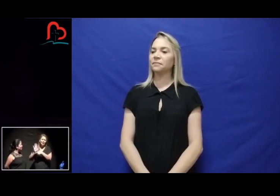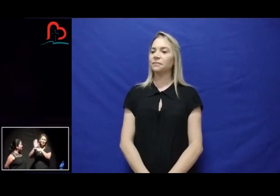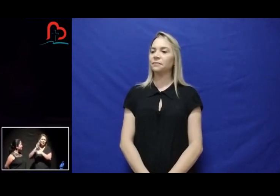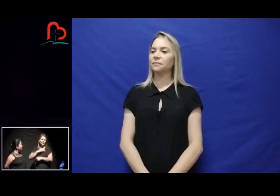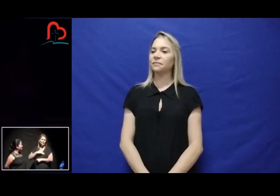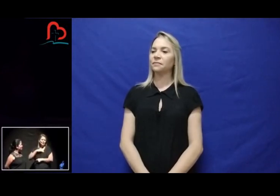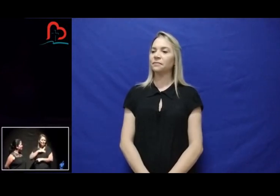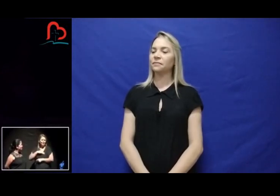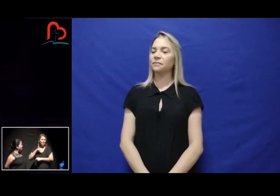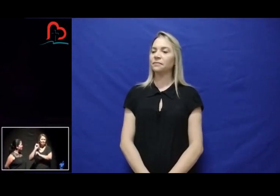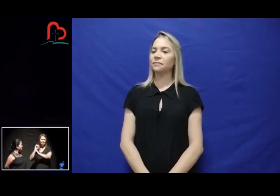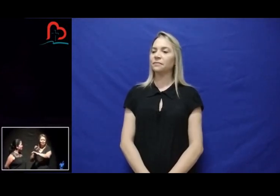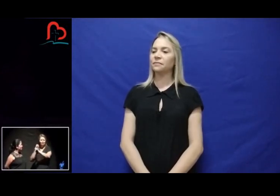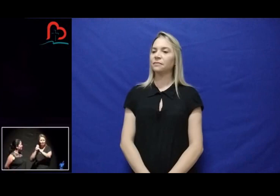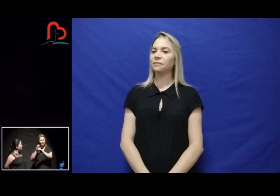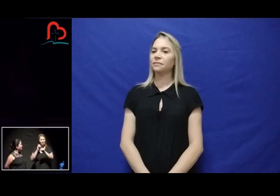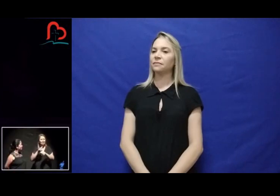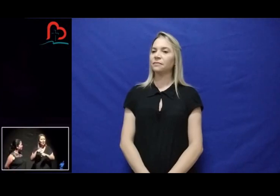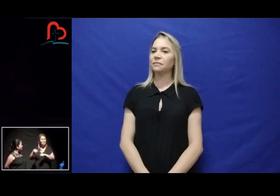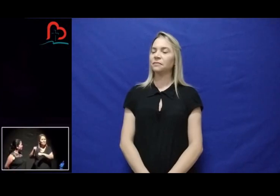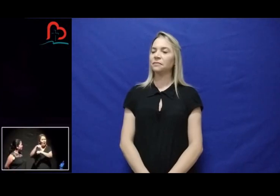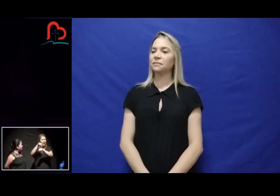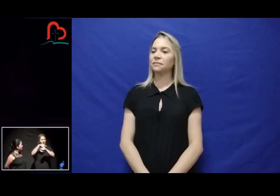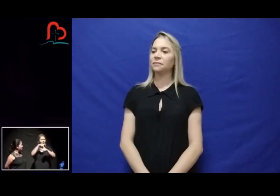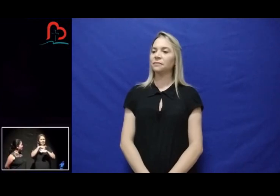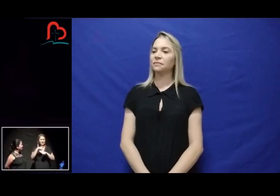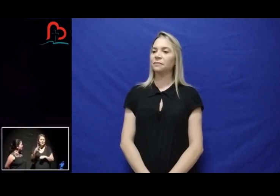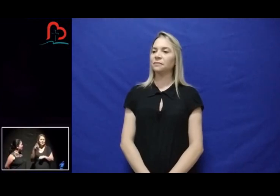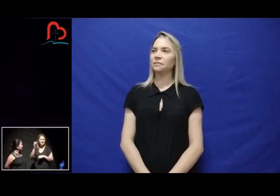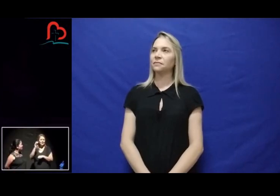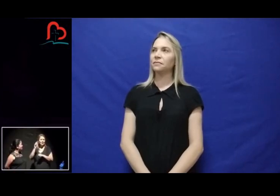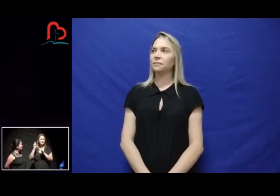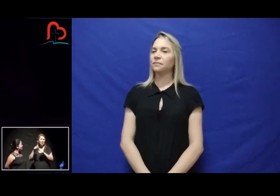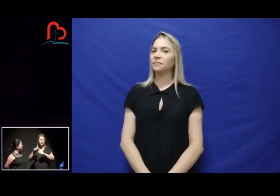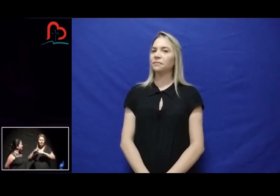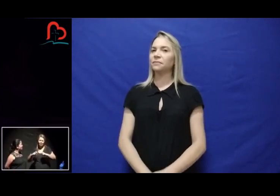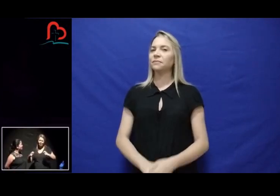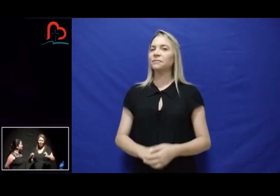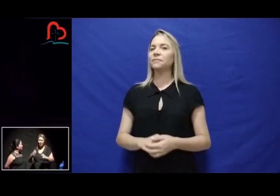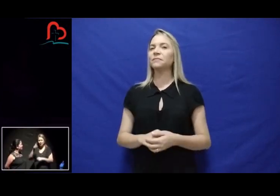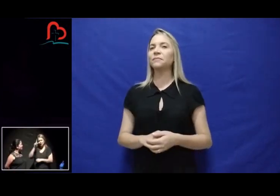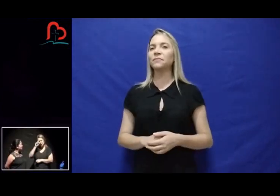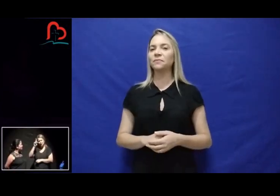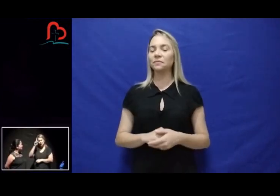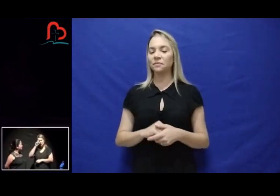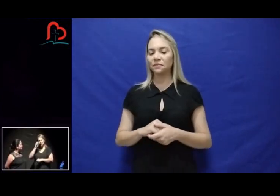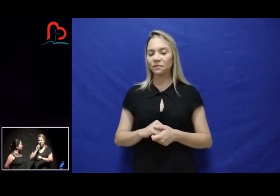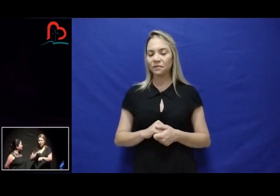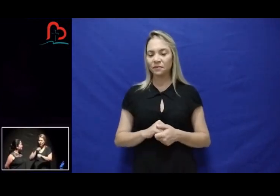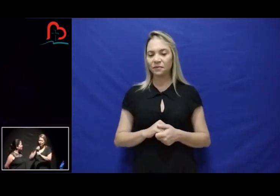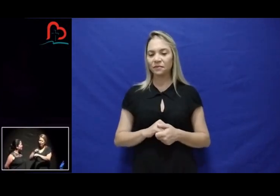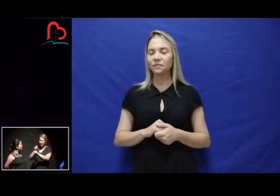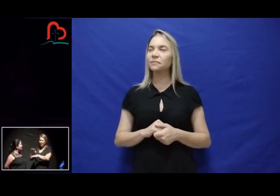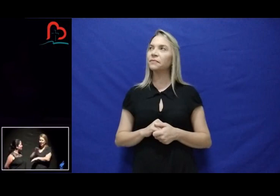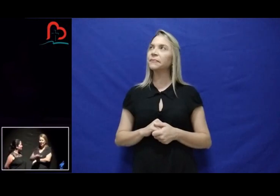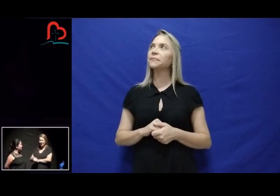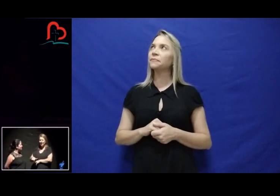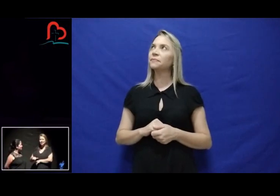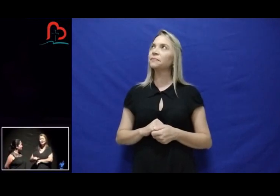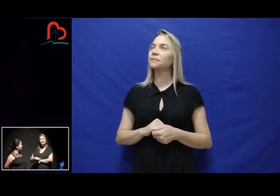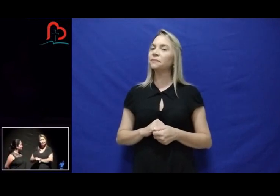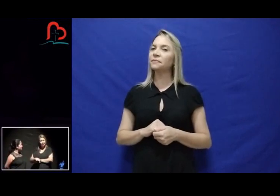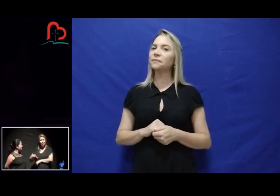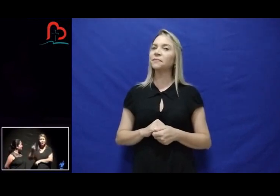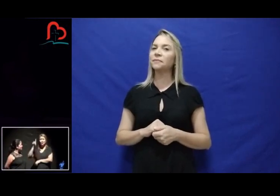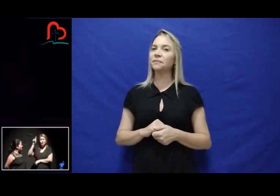missionários educadores em todos esses países possam sentar-se todos os dias e dizer àquelas crianças que o